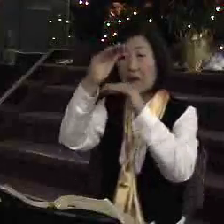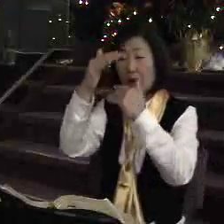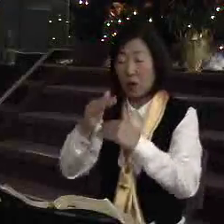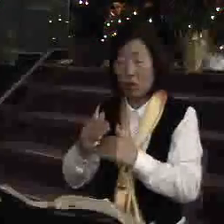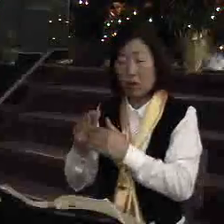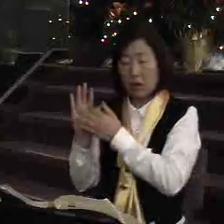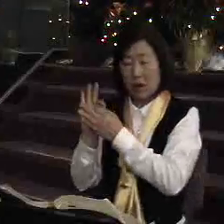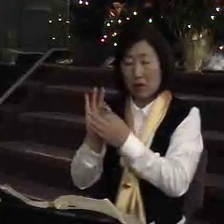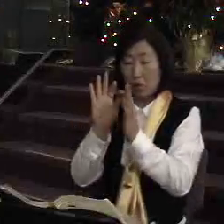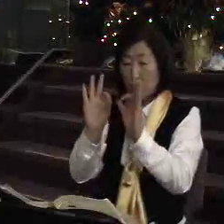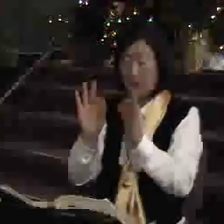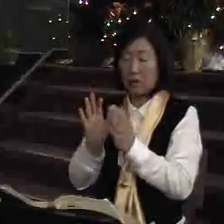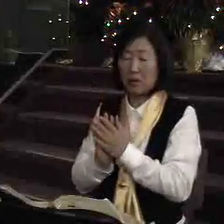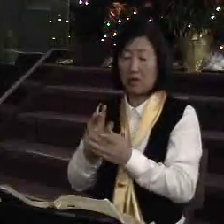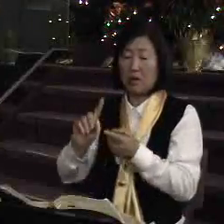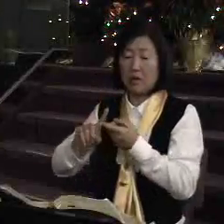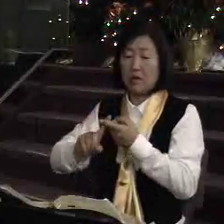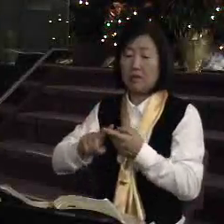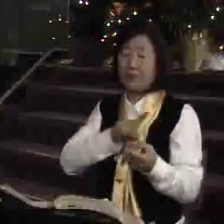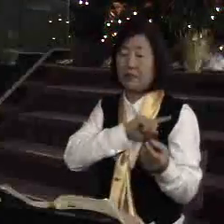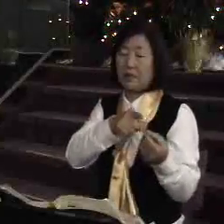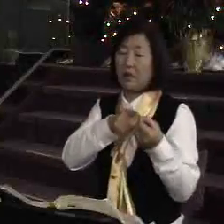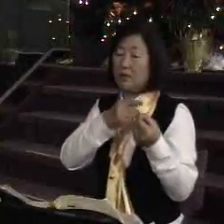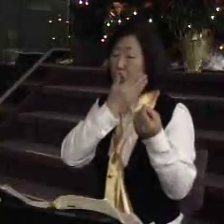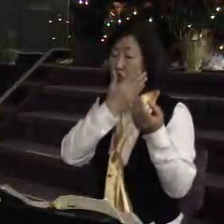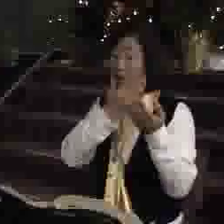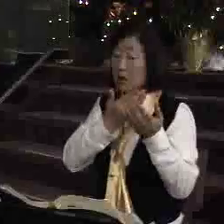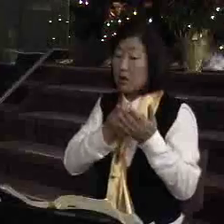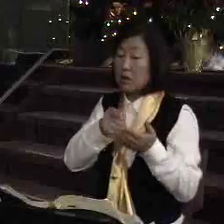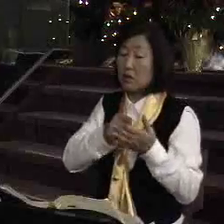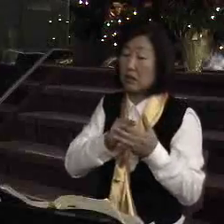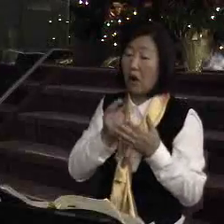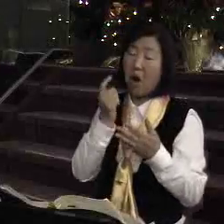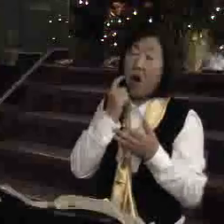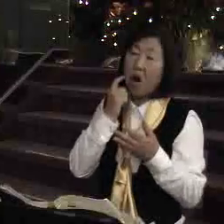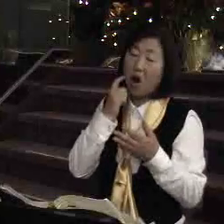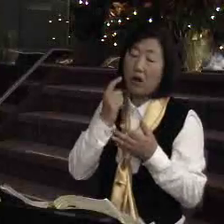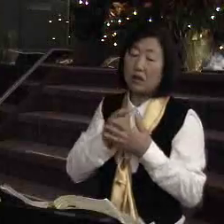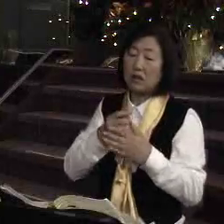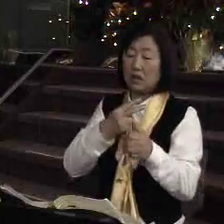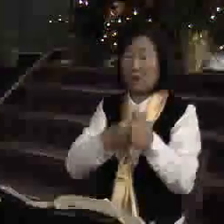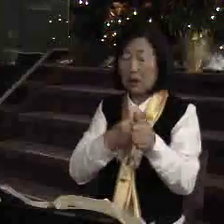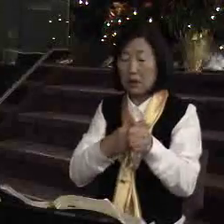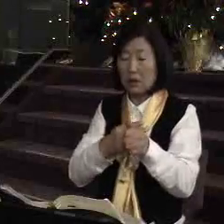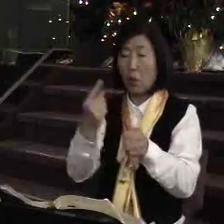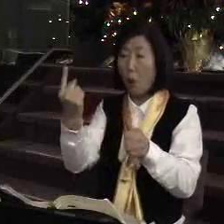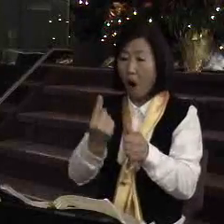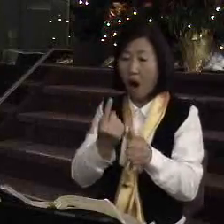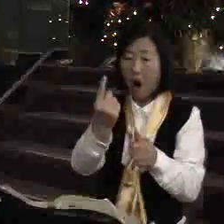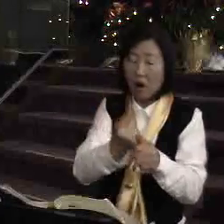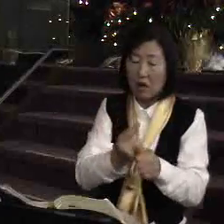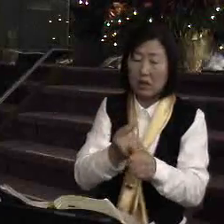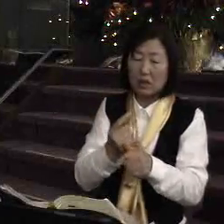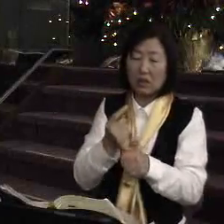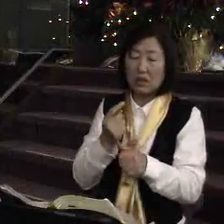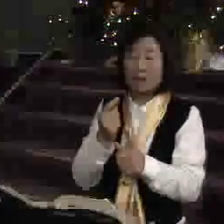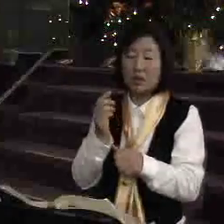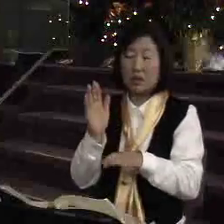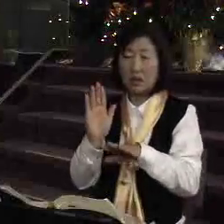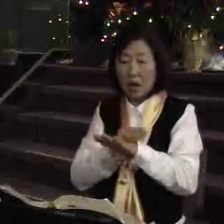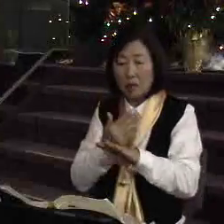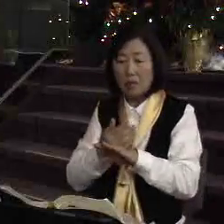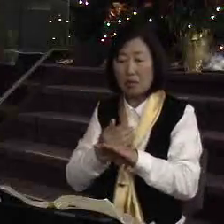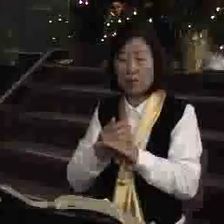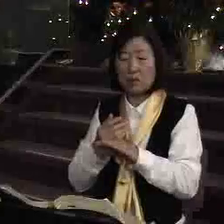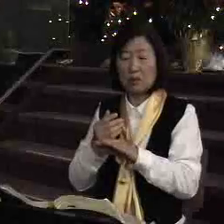쭉 보았는데, 이제 그 가장 그 중요한 게 그 거짓 스승들이 와서 그릇된 교리를